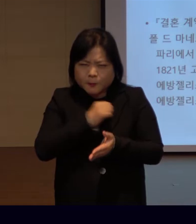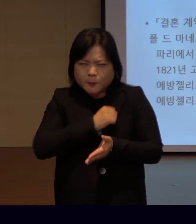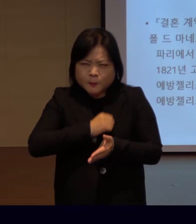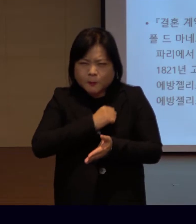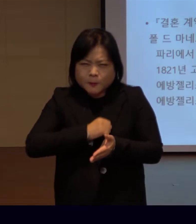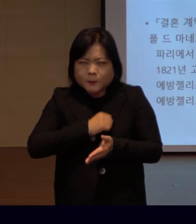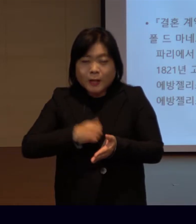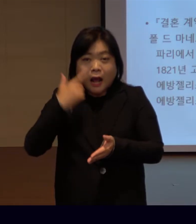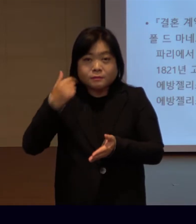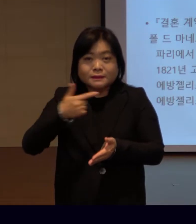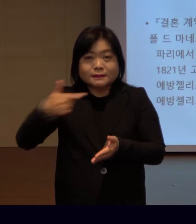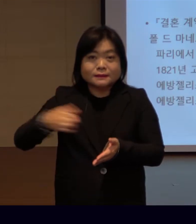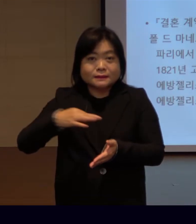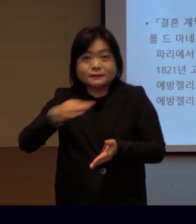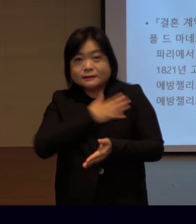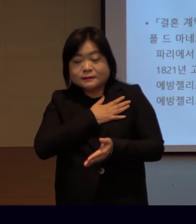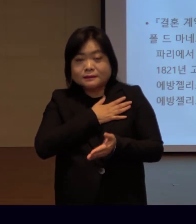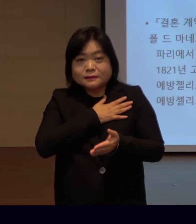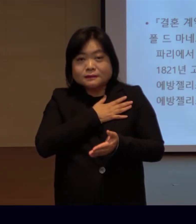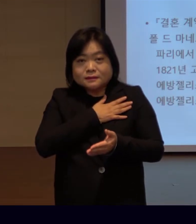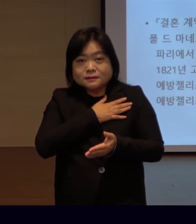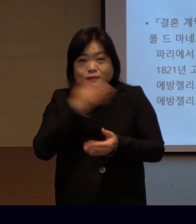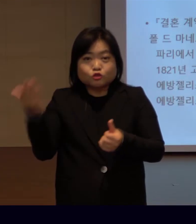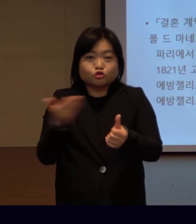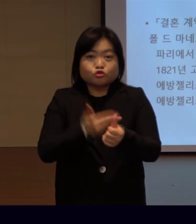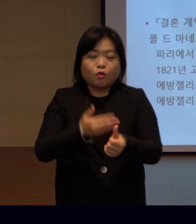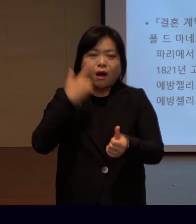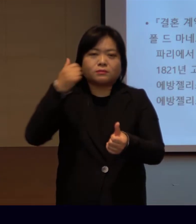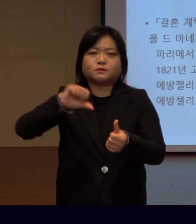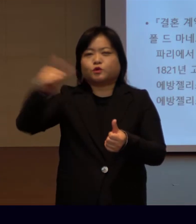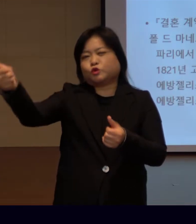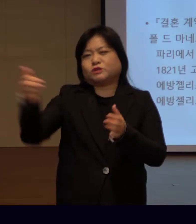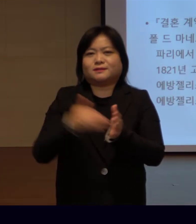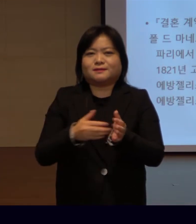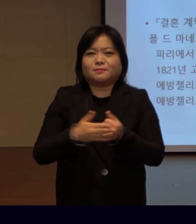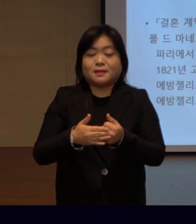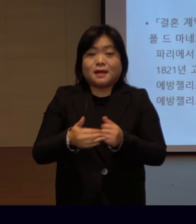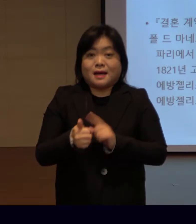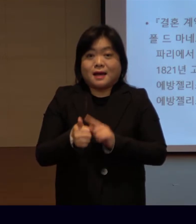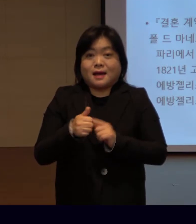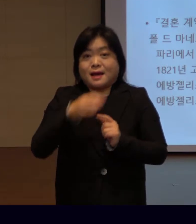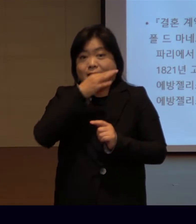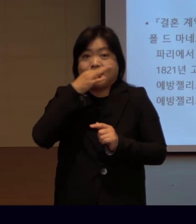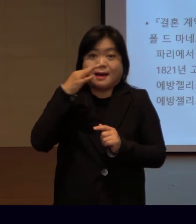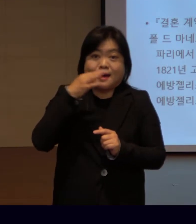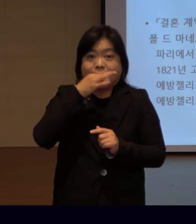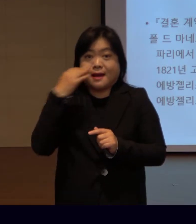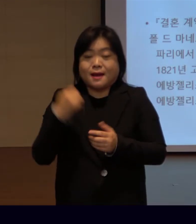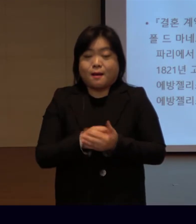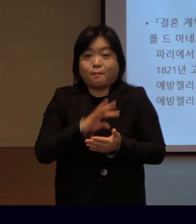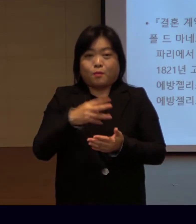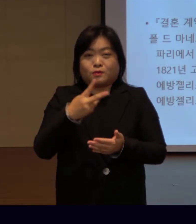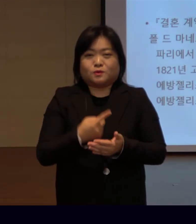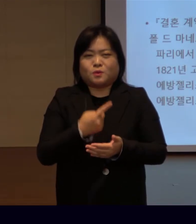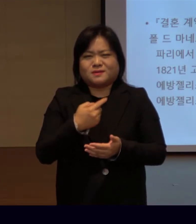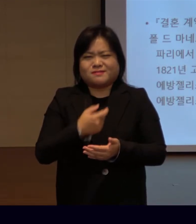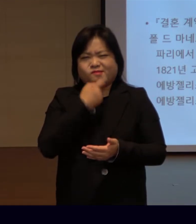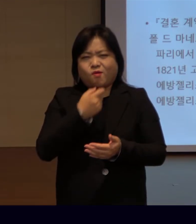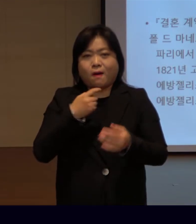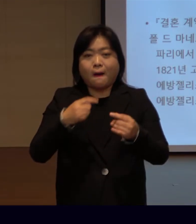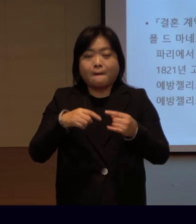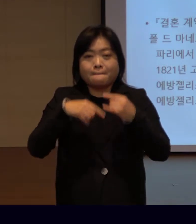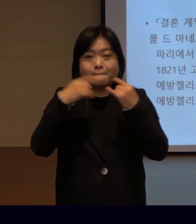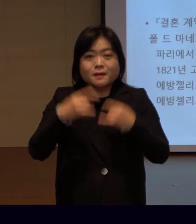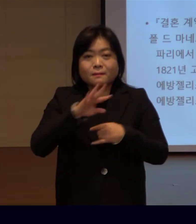많이 남기고 죽어 주셨어요. 그래서 신이 나서 파리 보르도는 너무 지긋지긋해. 파리 가서 6년